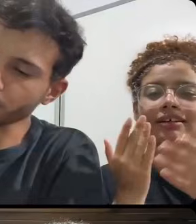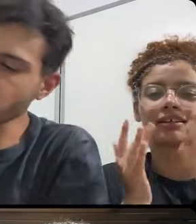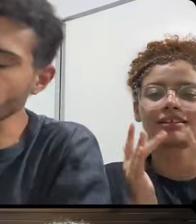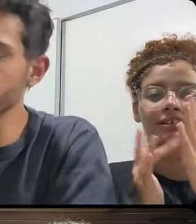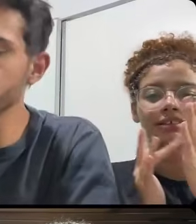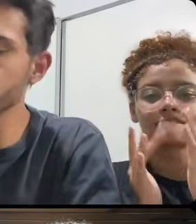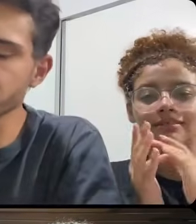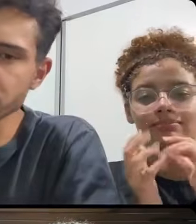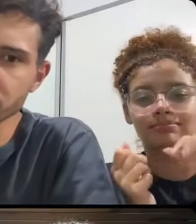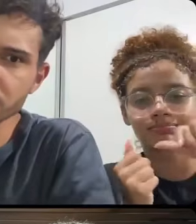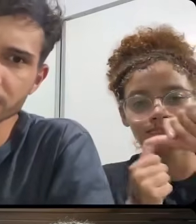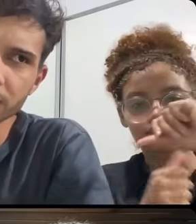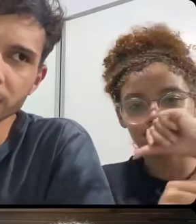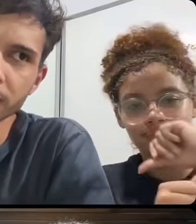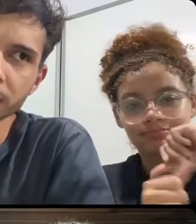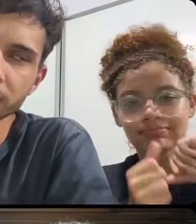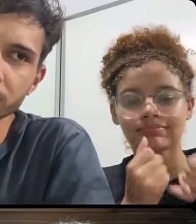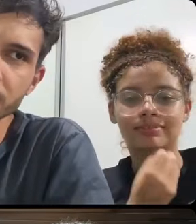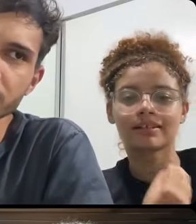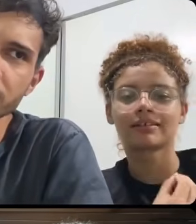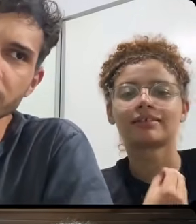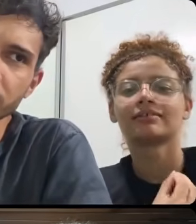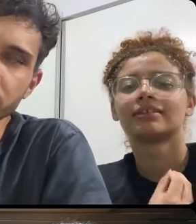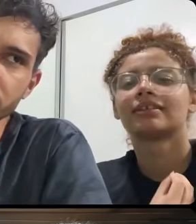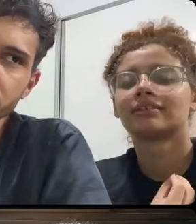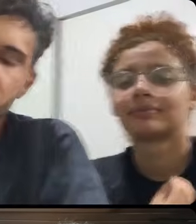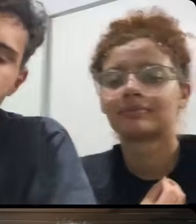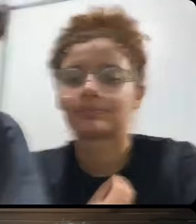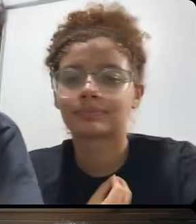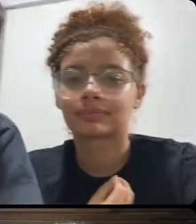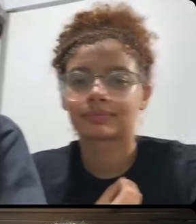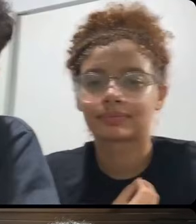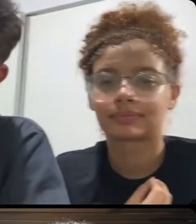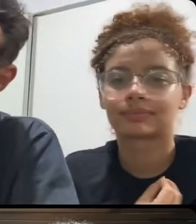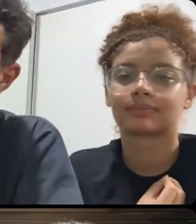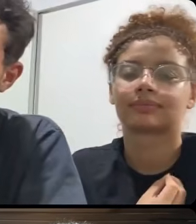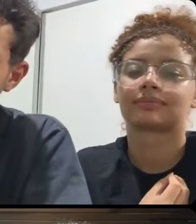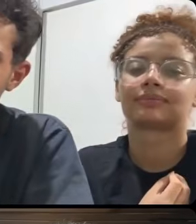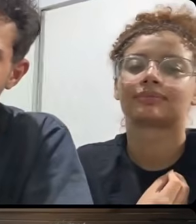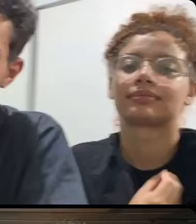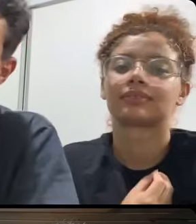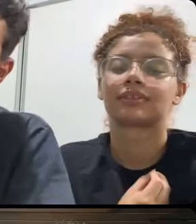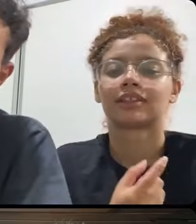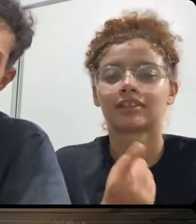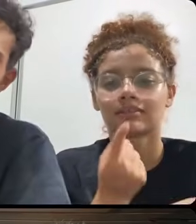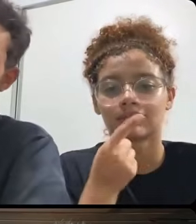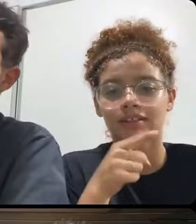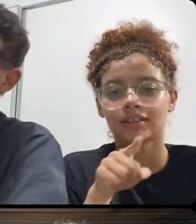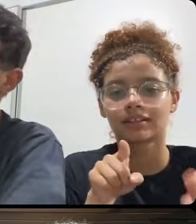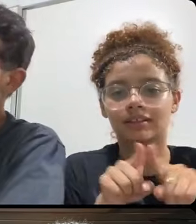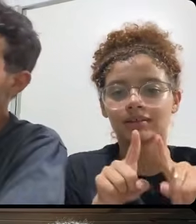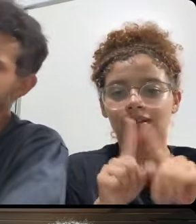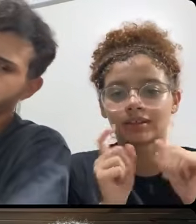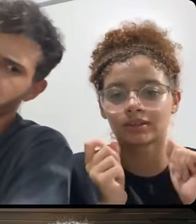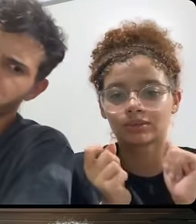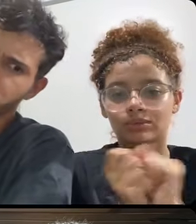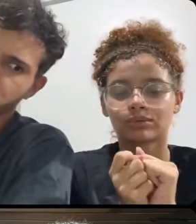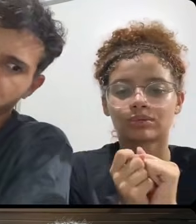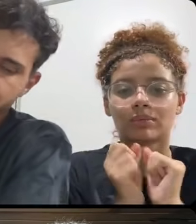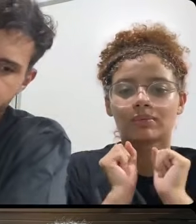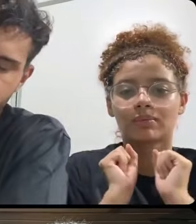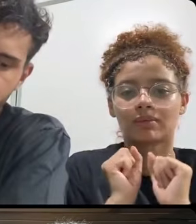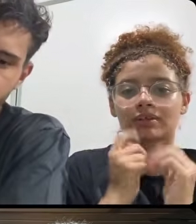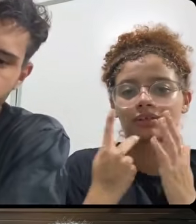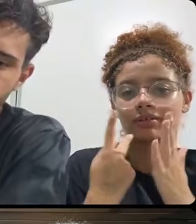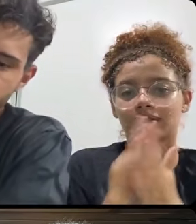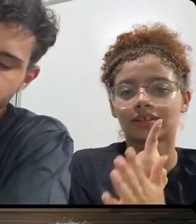né? Me tirou das drogas e tudo mais, do vício, mudou a minha vida, né? Também pode mudar a vida de outras pessoas que